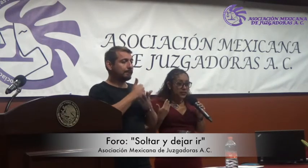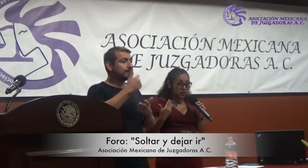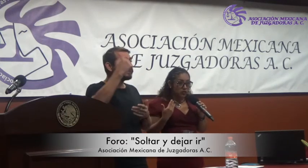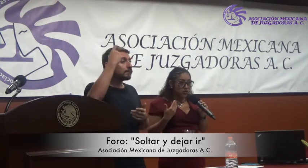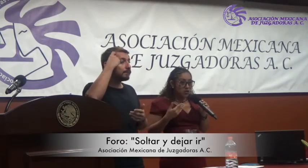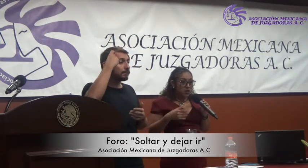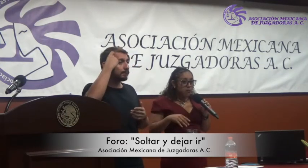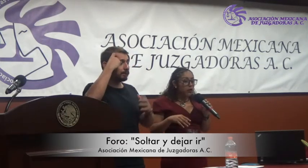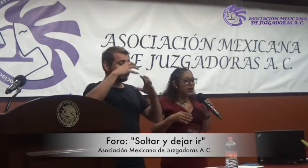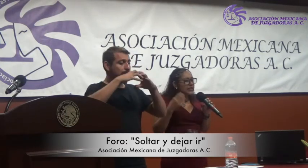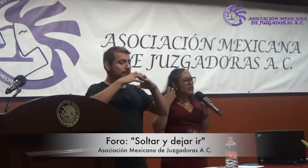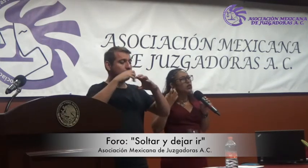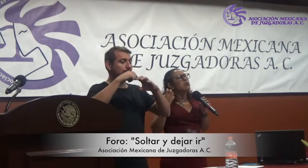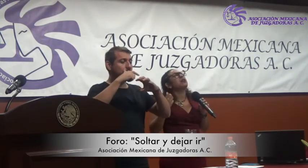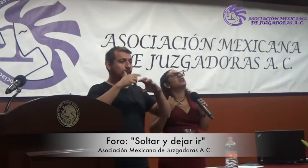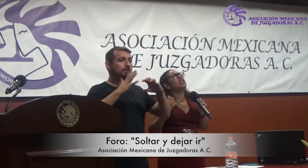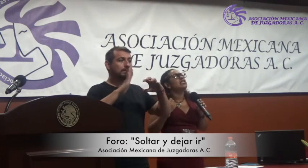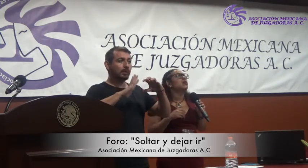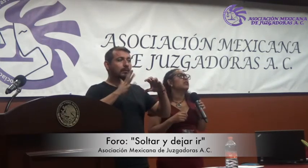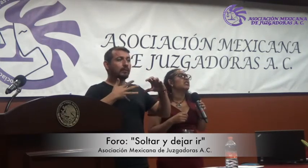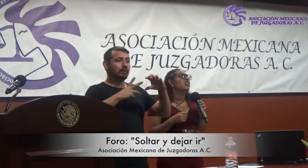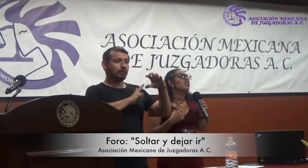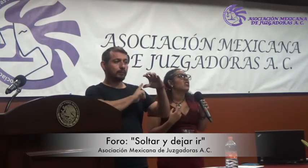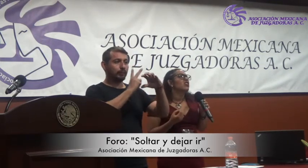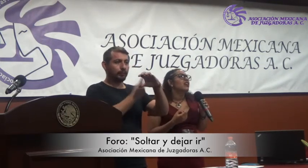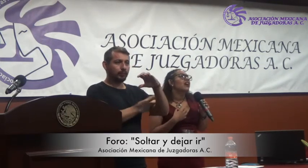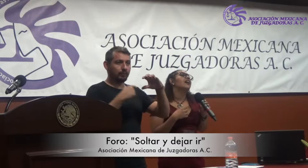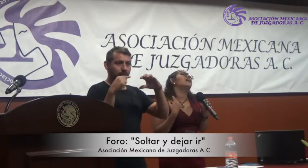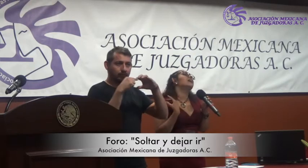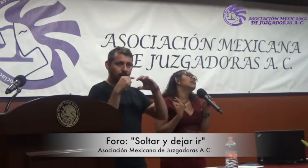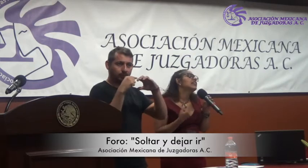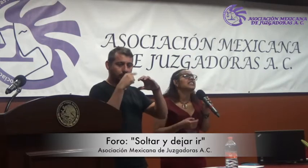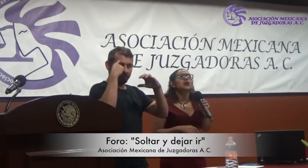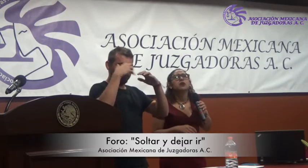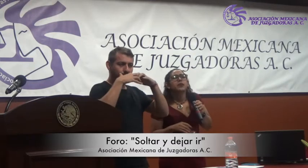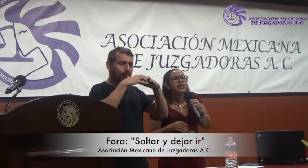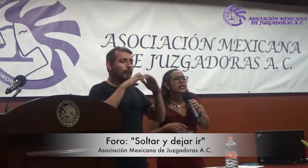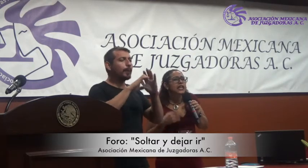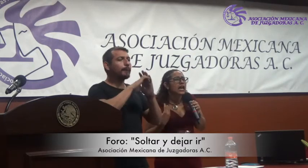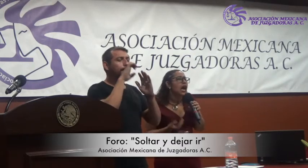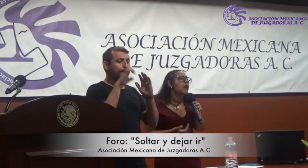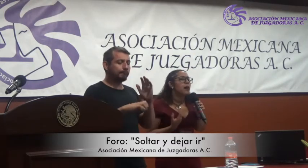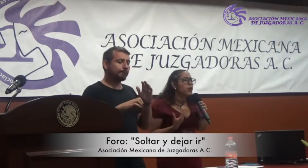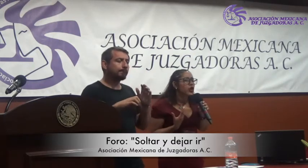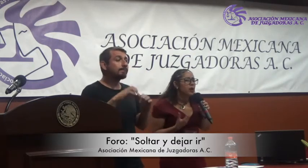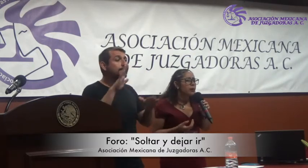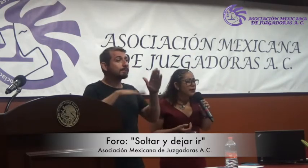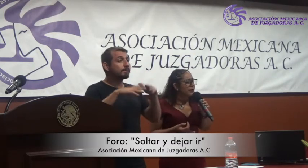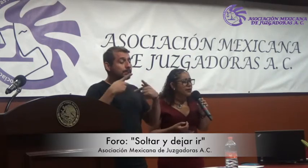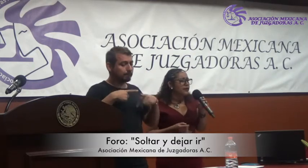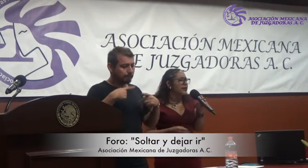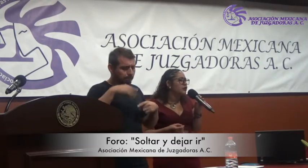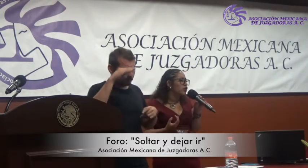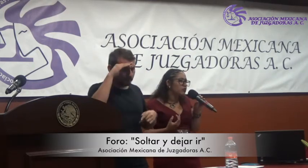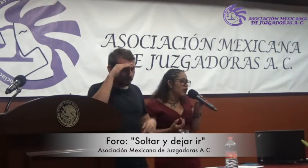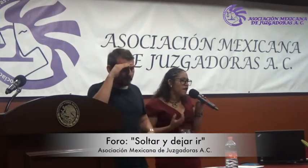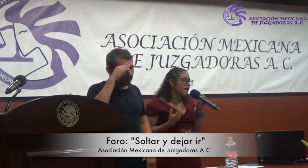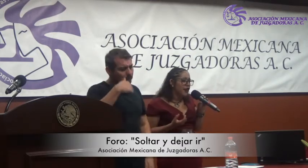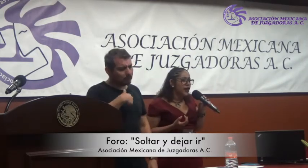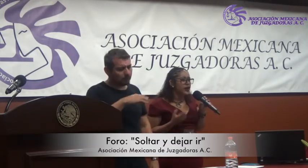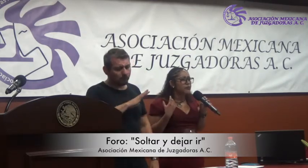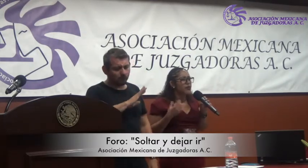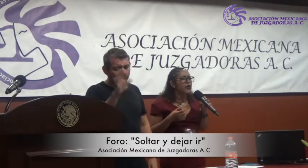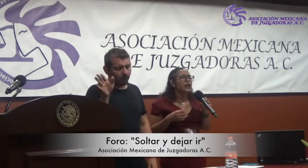estado físico. Porque si una persona está pensando, ay, es que mi vida se acaba porque perdí y estoy